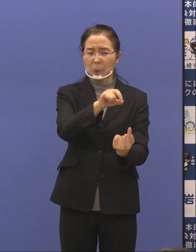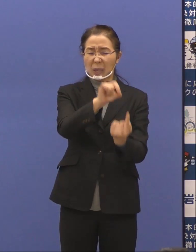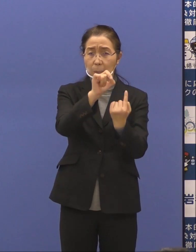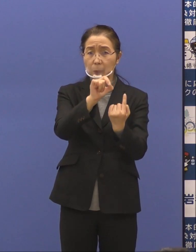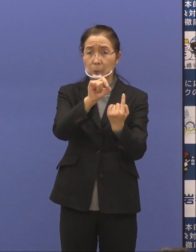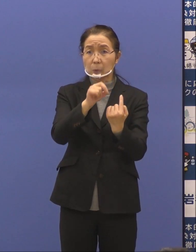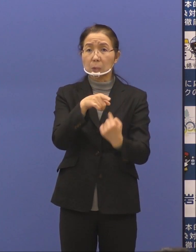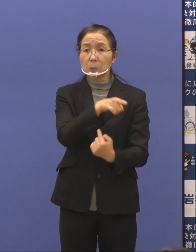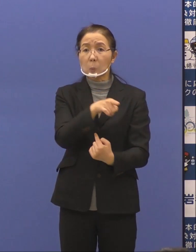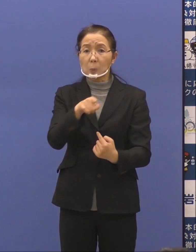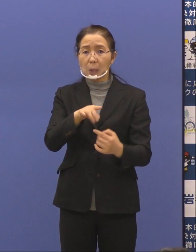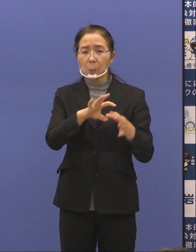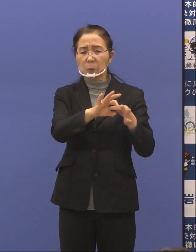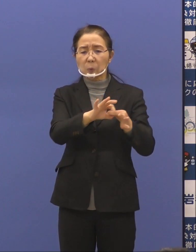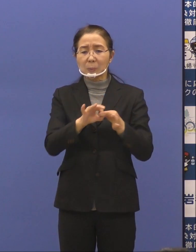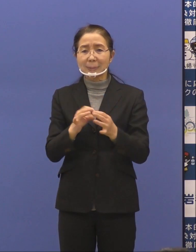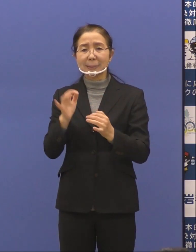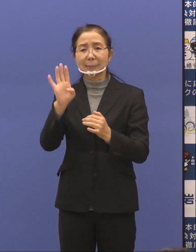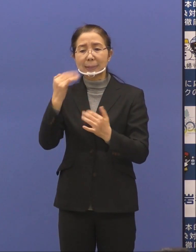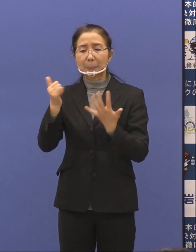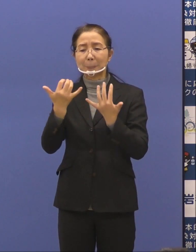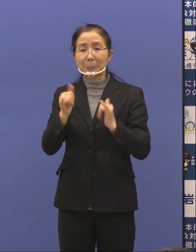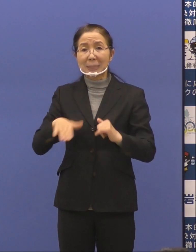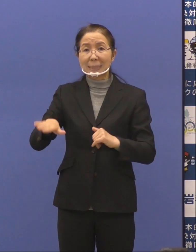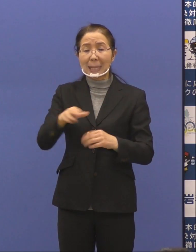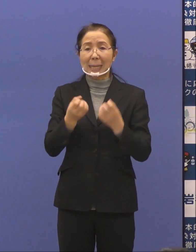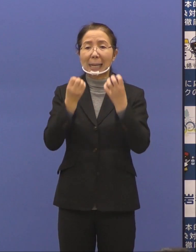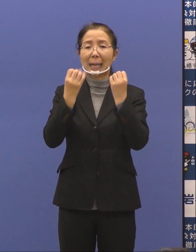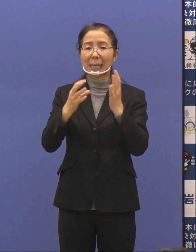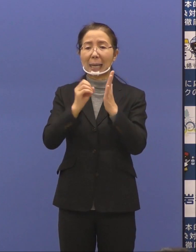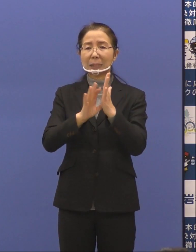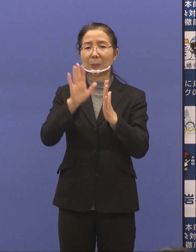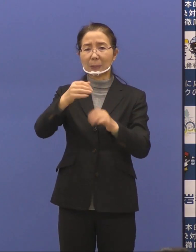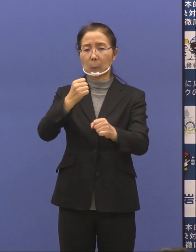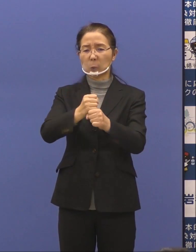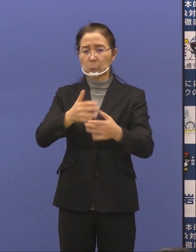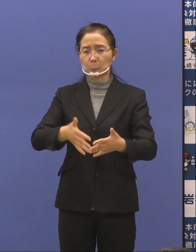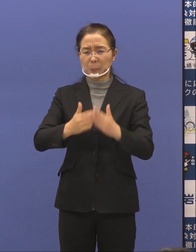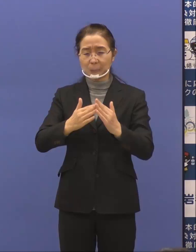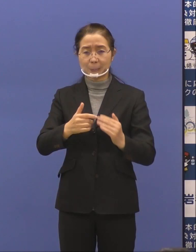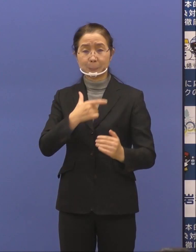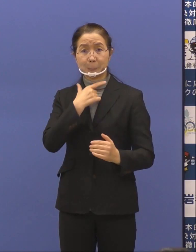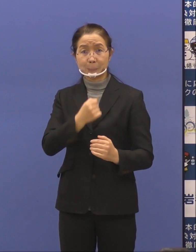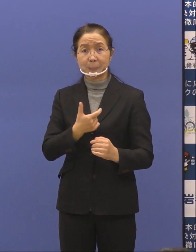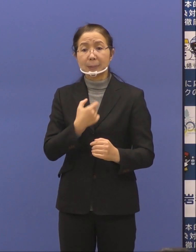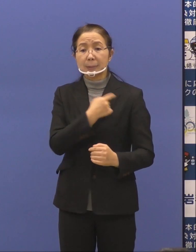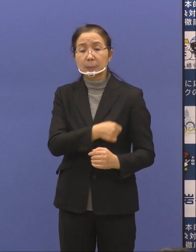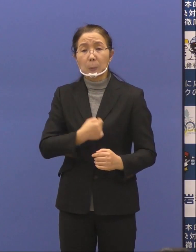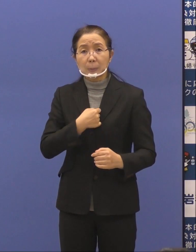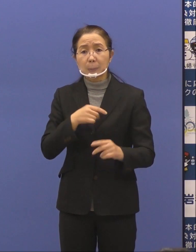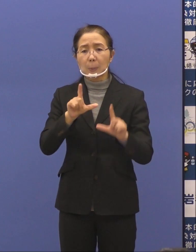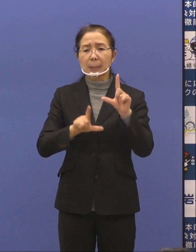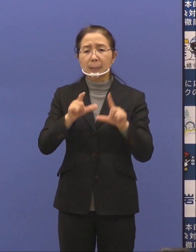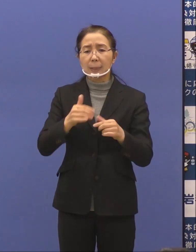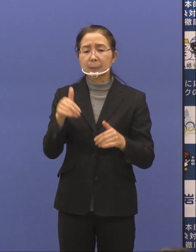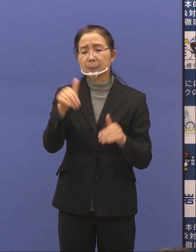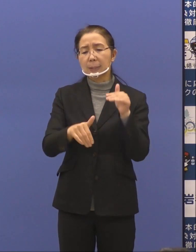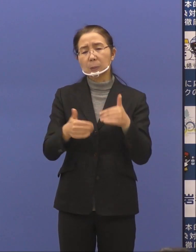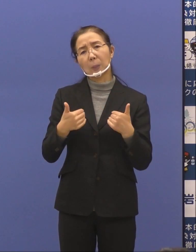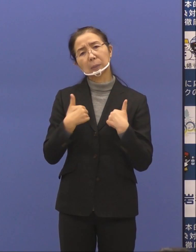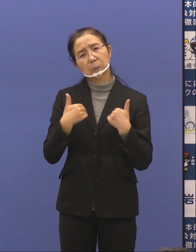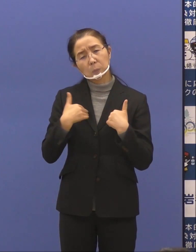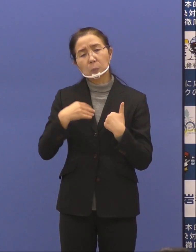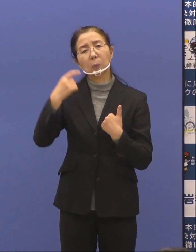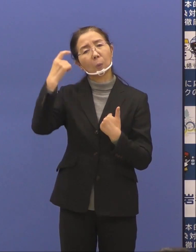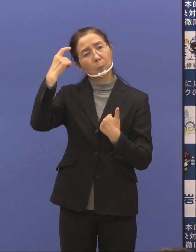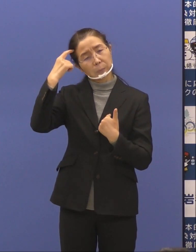そしてそれを通じて県民が新しい岩手を作っていくっていう、そういう形を作るような選挙にしていかなきゃダメだ